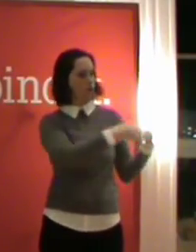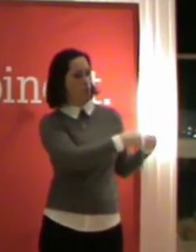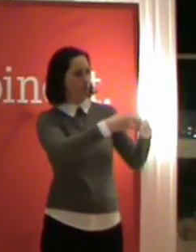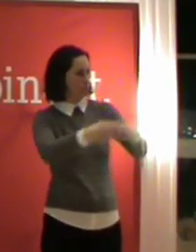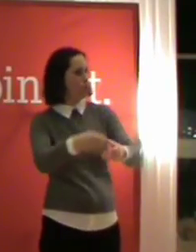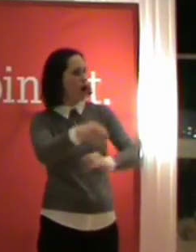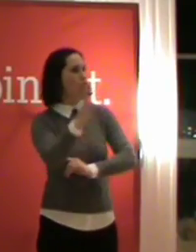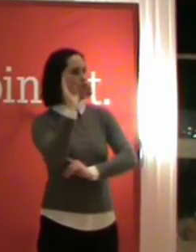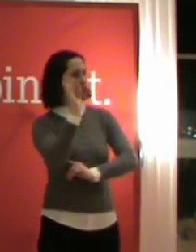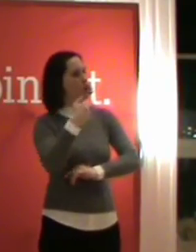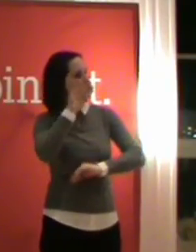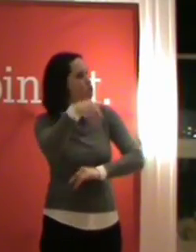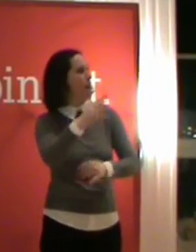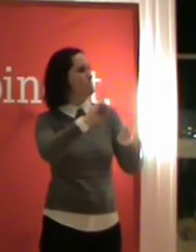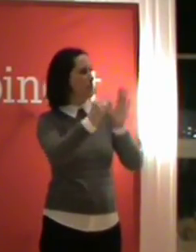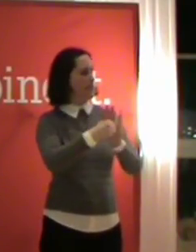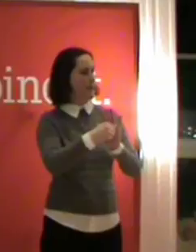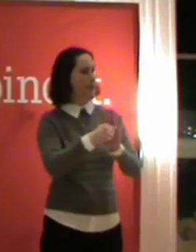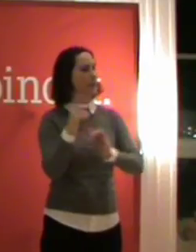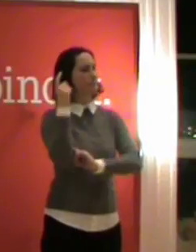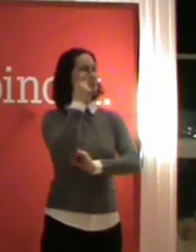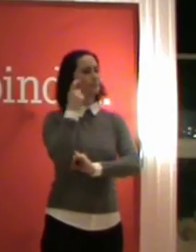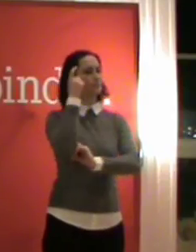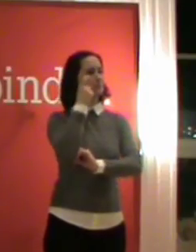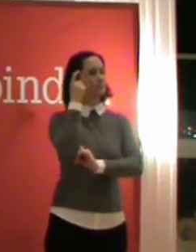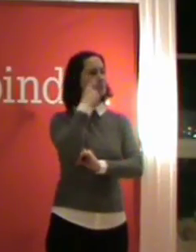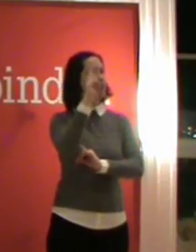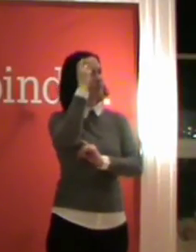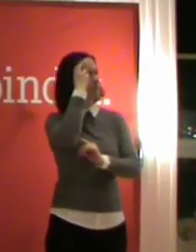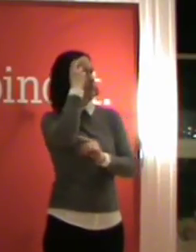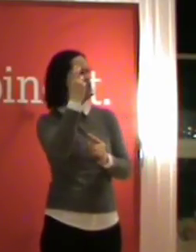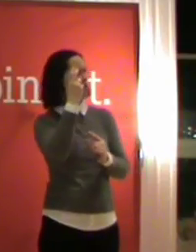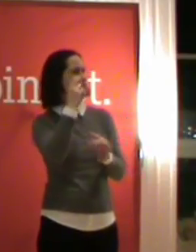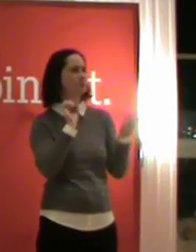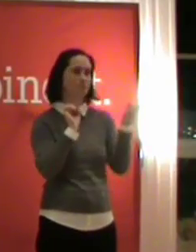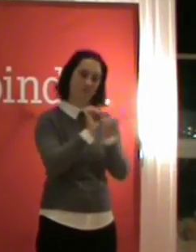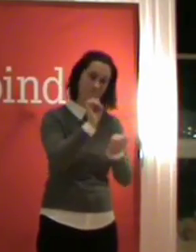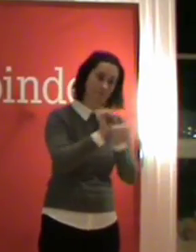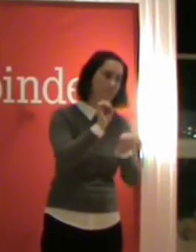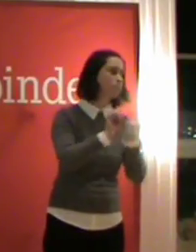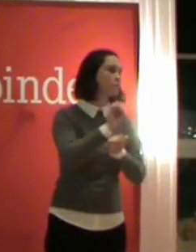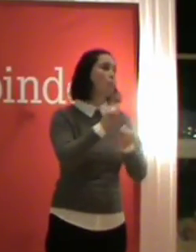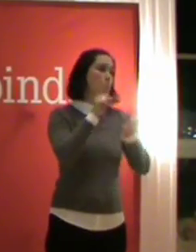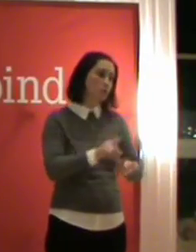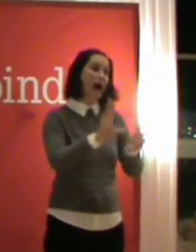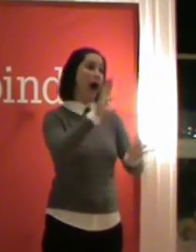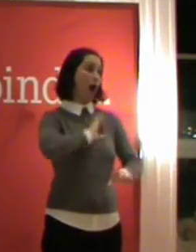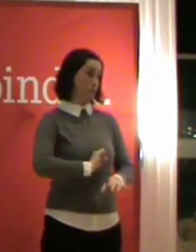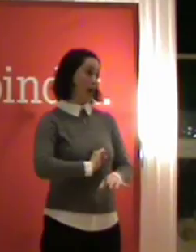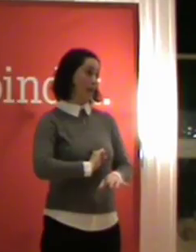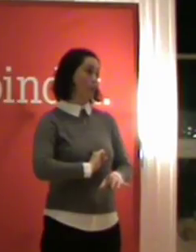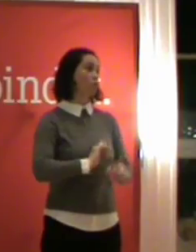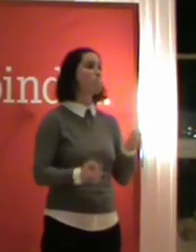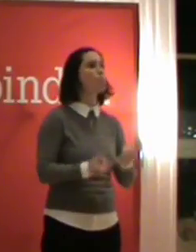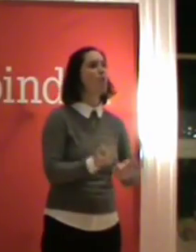vorträgt, dann will sie wissen, will sie entweder Wissenschaft haben, dann muss sie Widerspruch ertragen, oder aber sie will